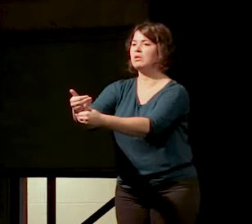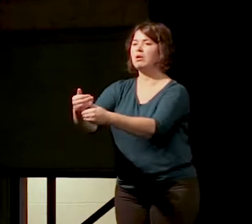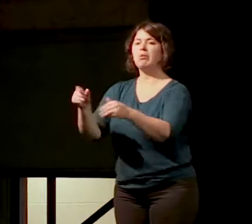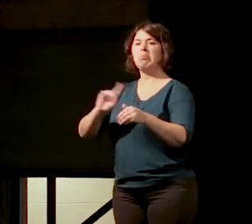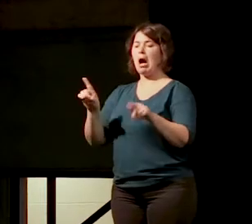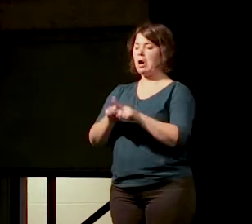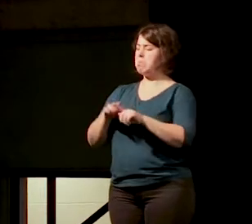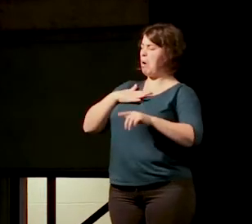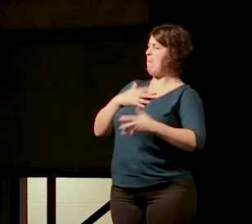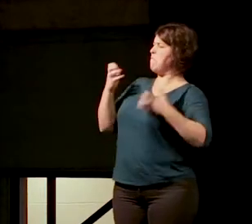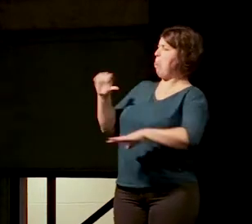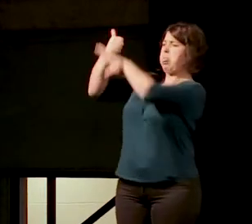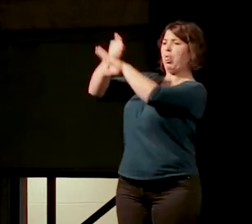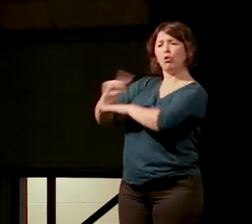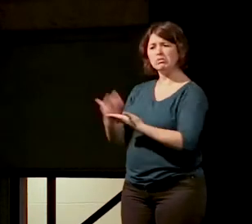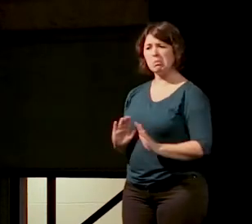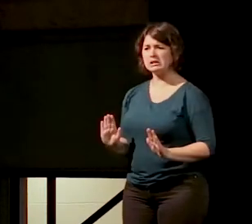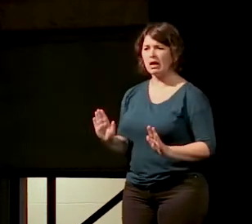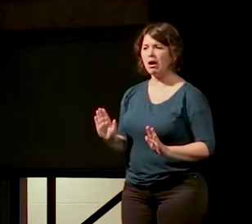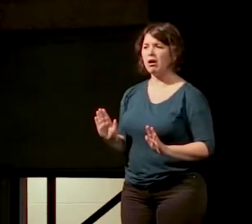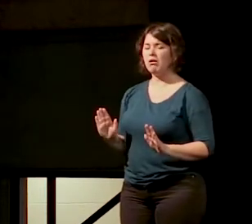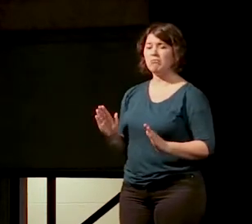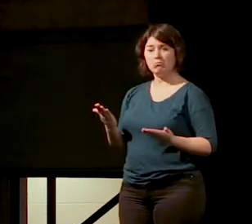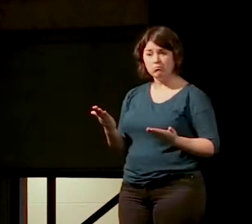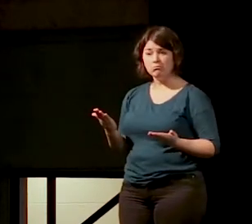d'une seule ambition personnelle. Mais